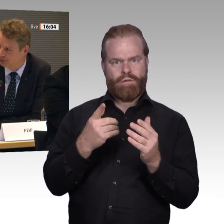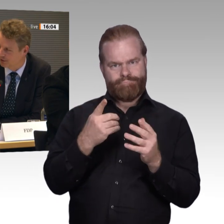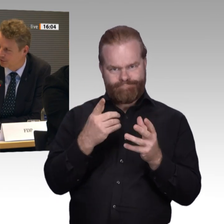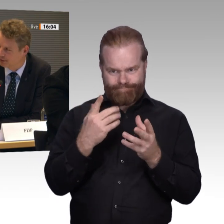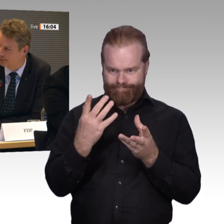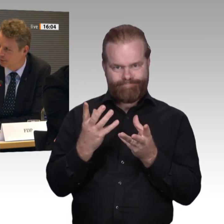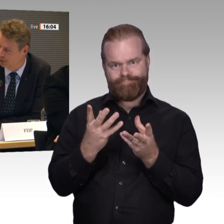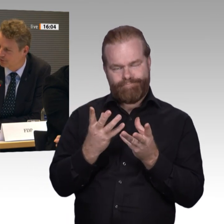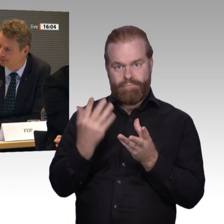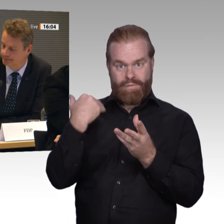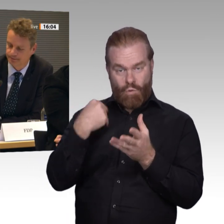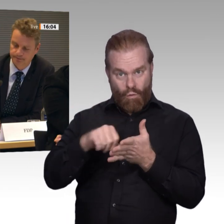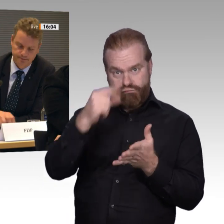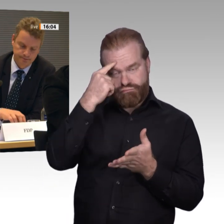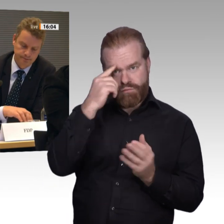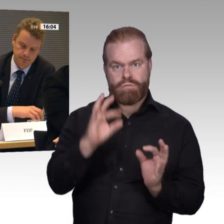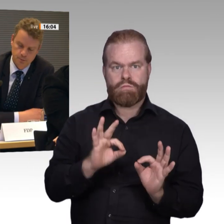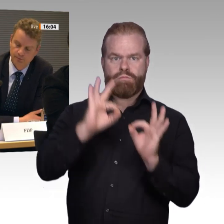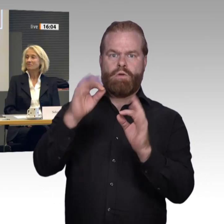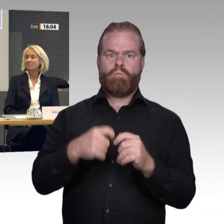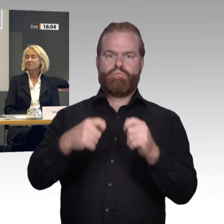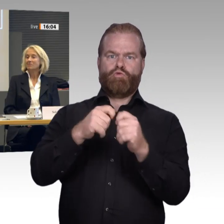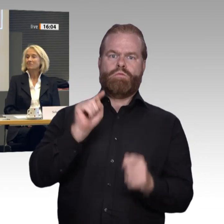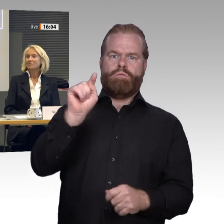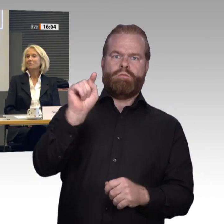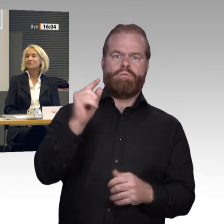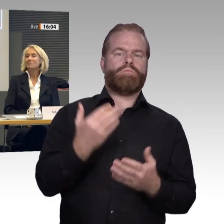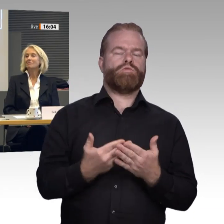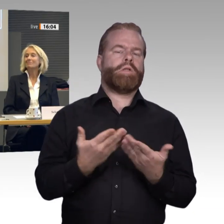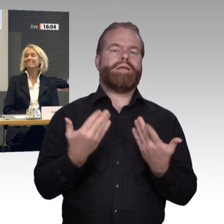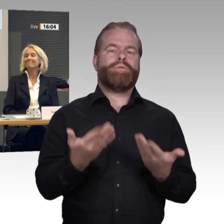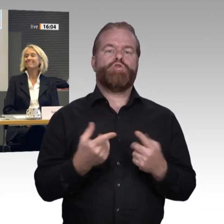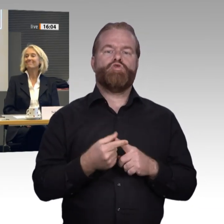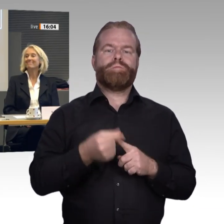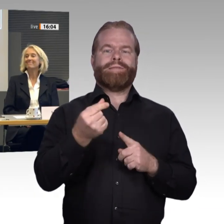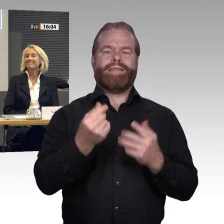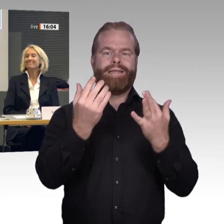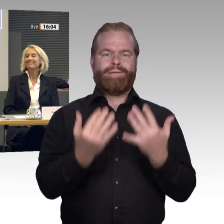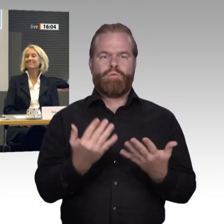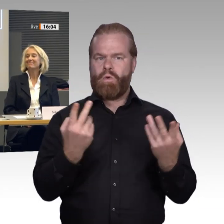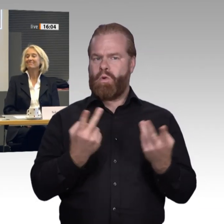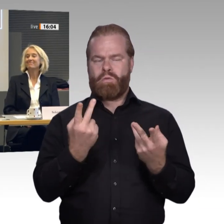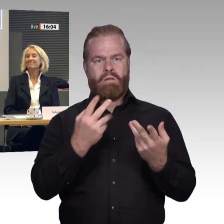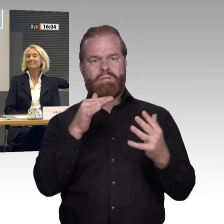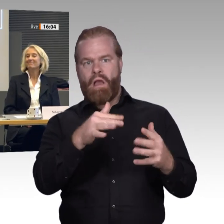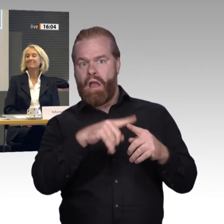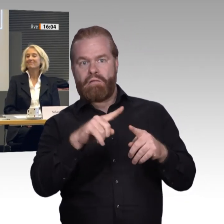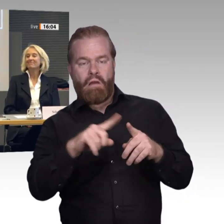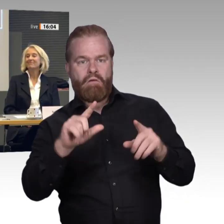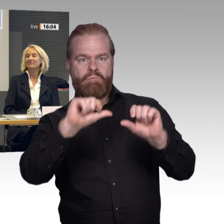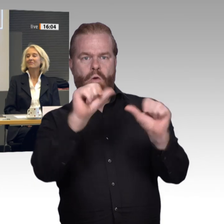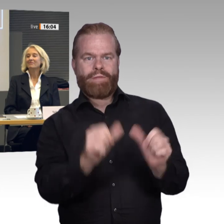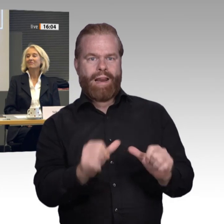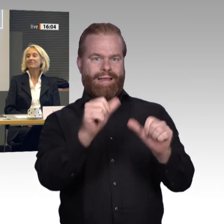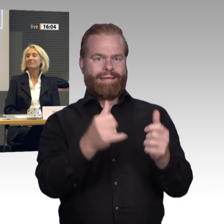konkreten Umsetzung im Kopf? Zur Übersicht wäre es immer gut, wenn nur eine Frage gestellt ist. Die Frau Krickel. Und dann